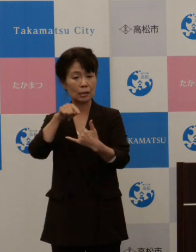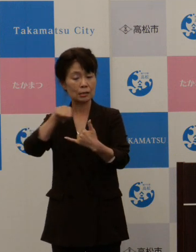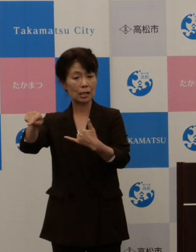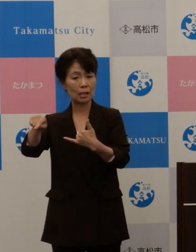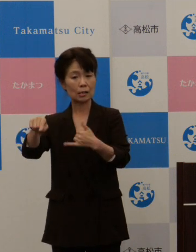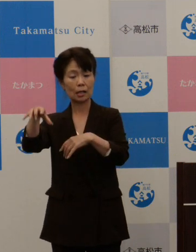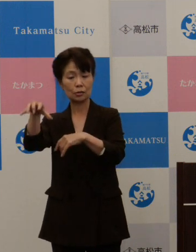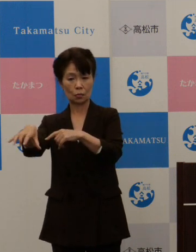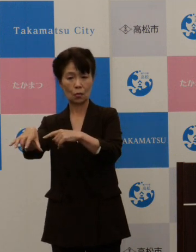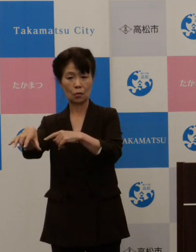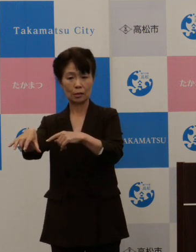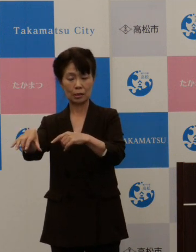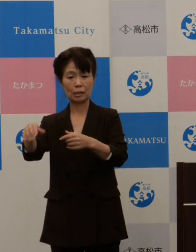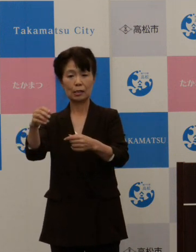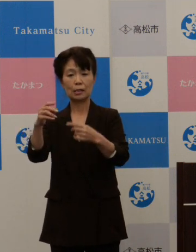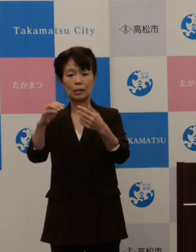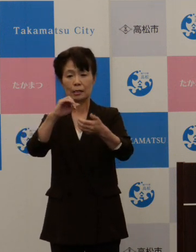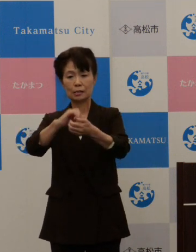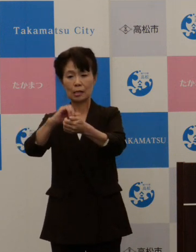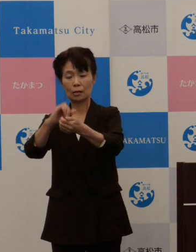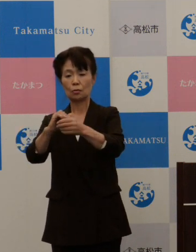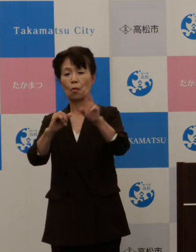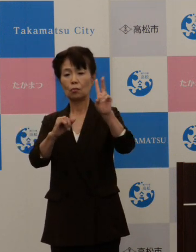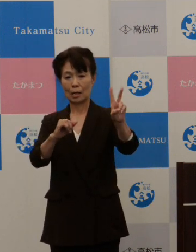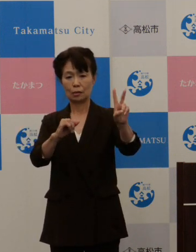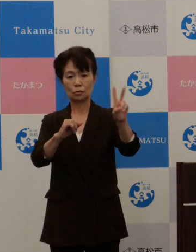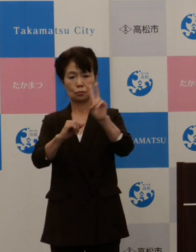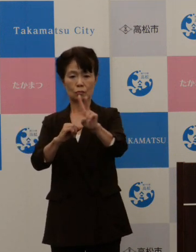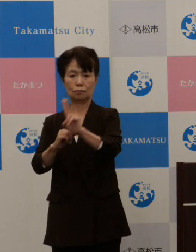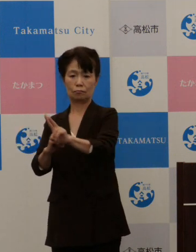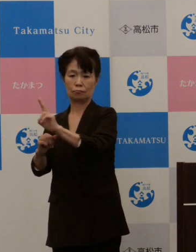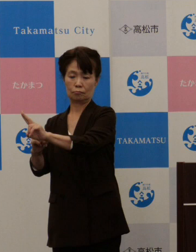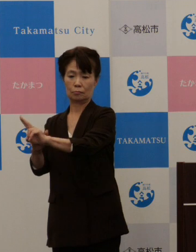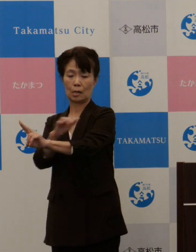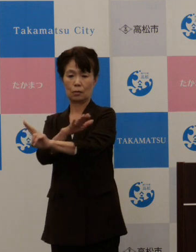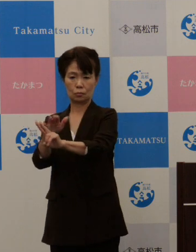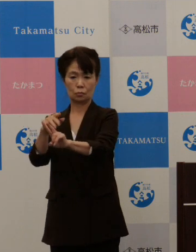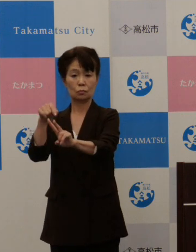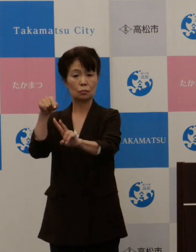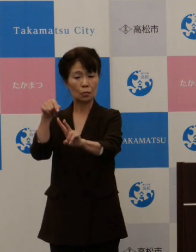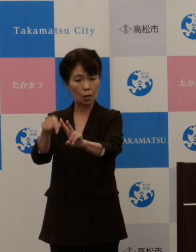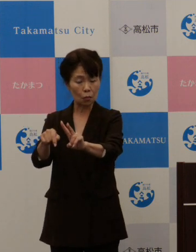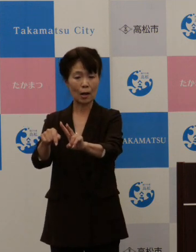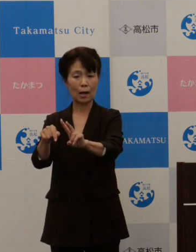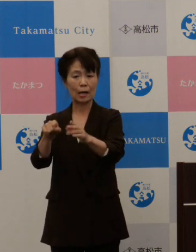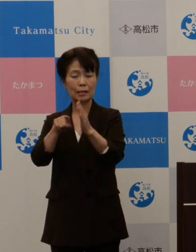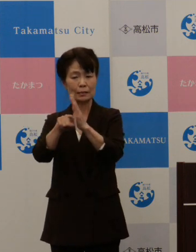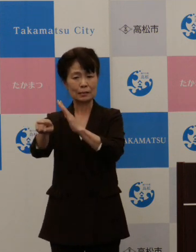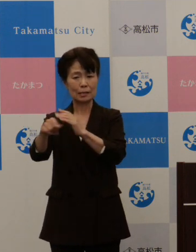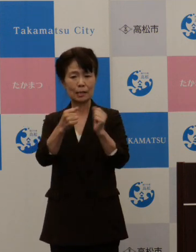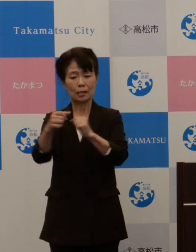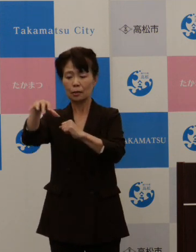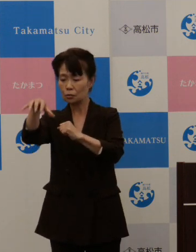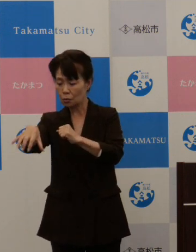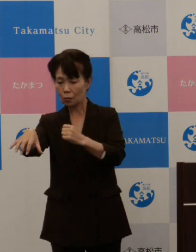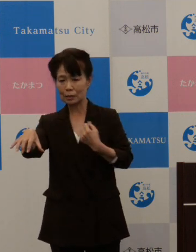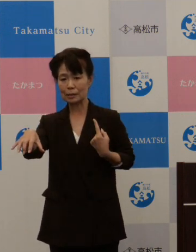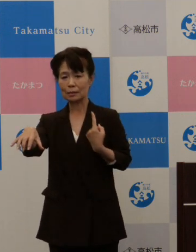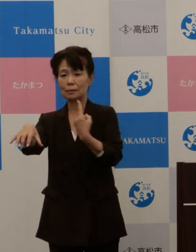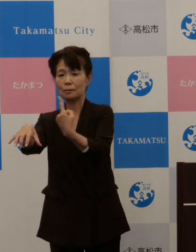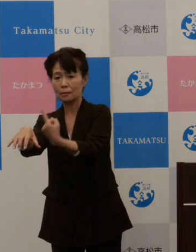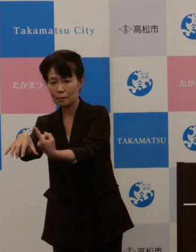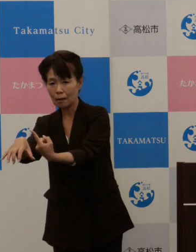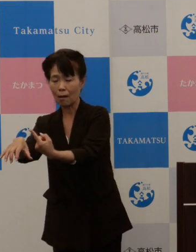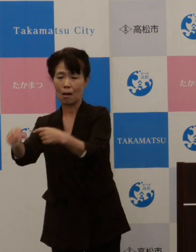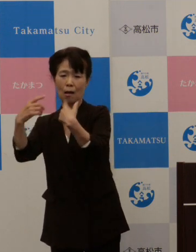所に2セットずつ設置をいたしております。ただその場合は指定避難所に行かないとこのバンダ